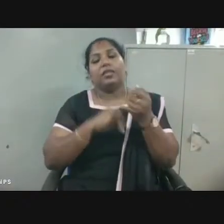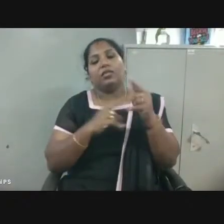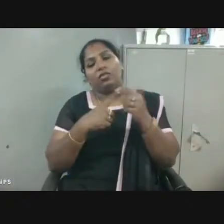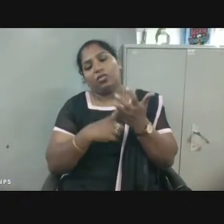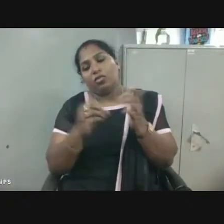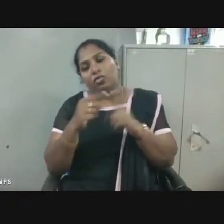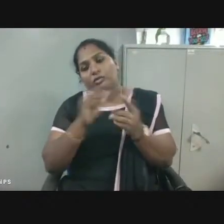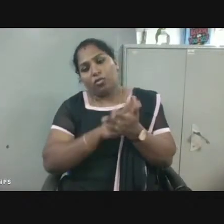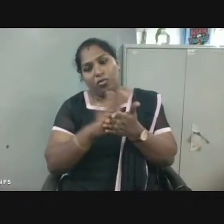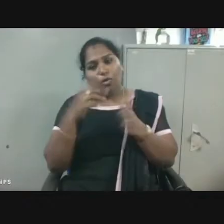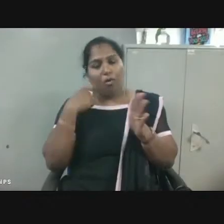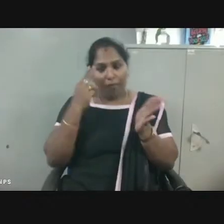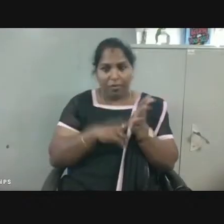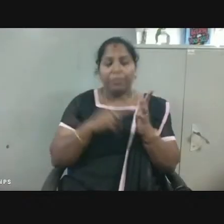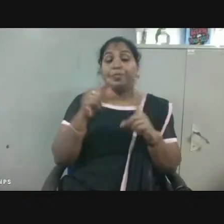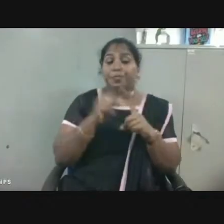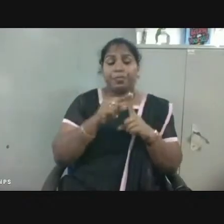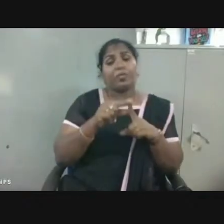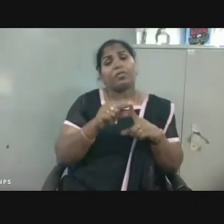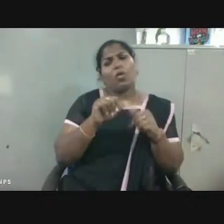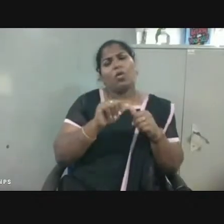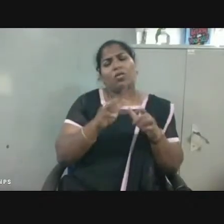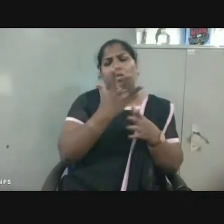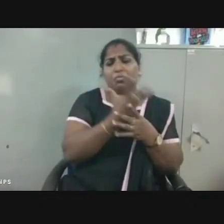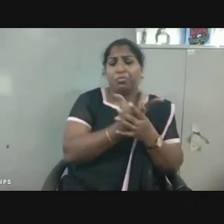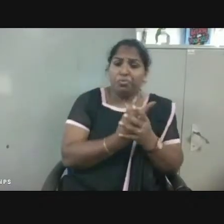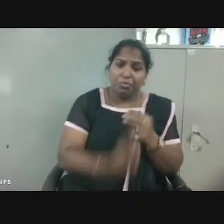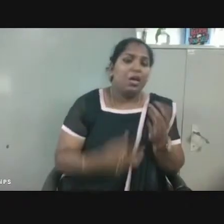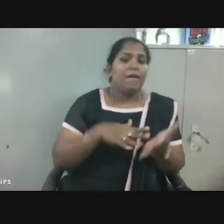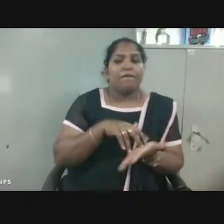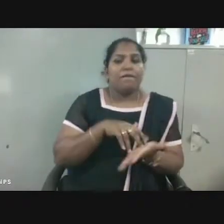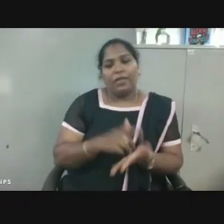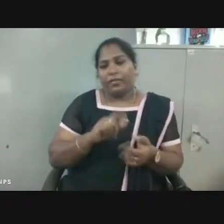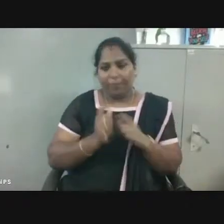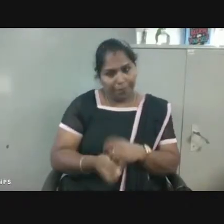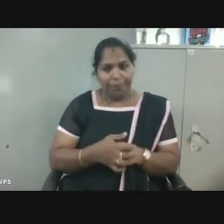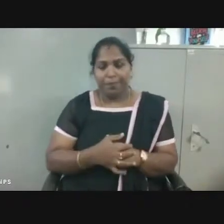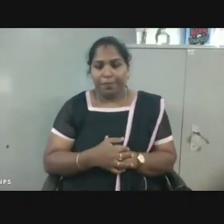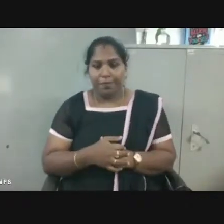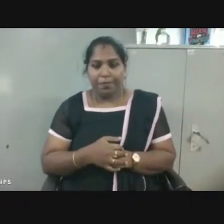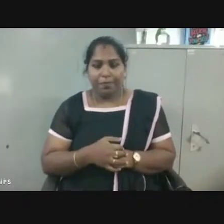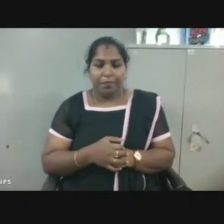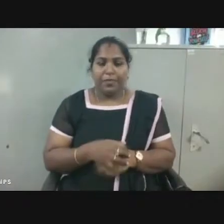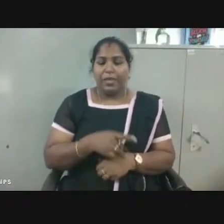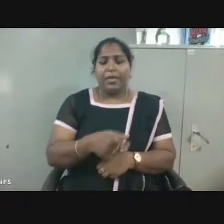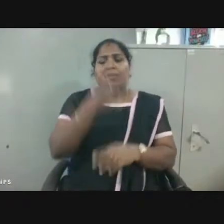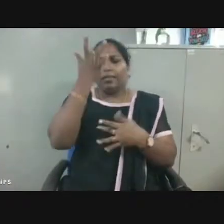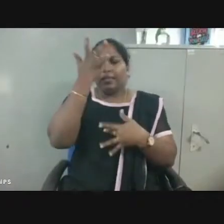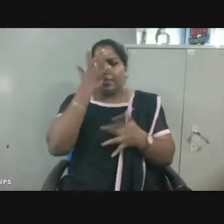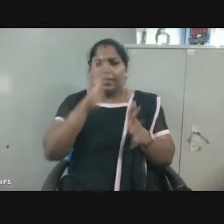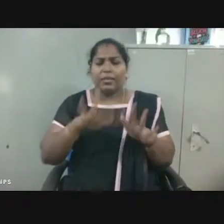അവരുടെ മസിലുകൾ പതുക്കെ പതുക്കെ നശിച്ചു പോയിട്ടാണ് ഈ ബലക്കുറവിലോട്ട് പോകുന്നത്. അപ്പം ഇതിന്റെ ലക്ഷണങ്ങളും